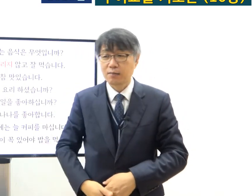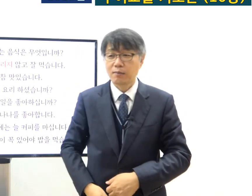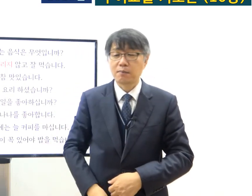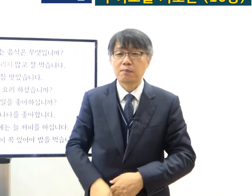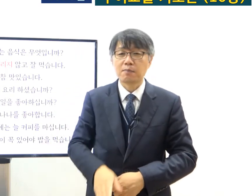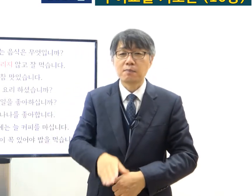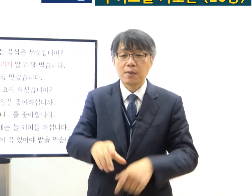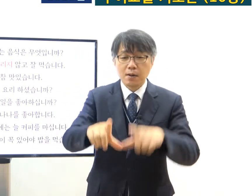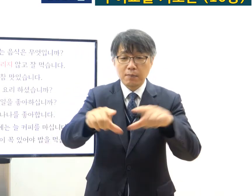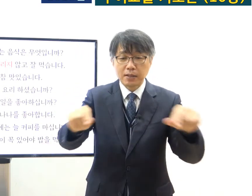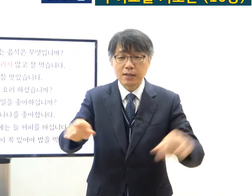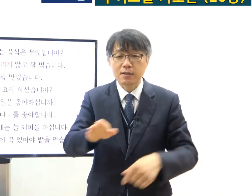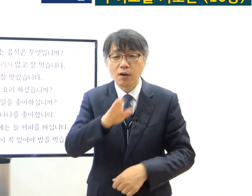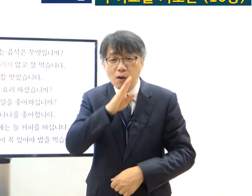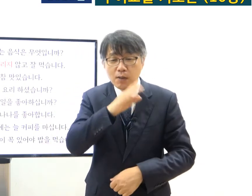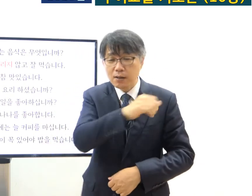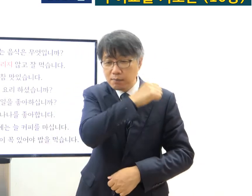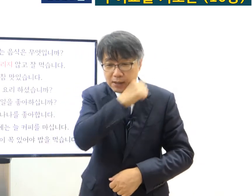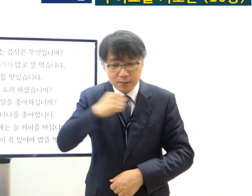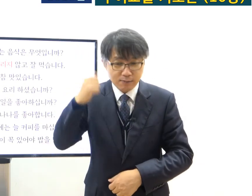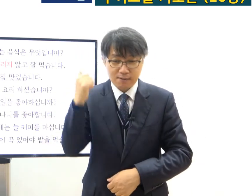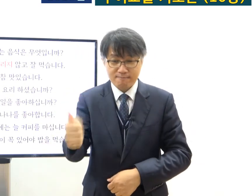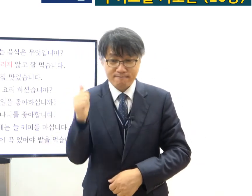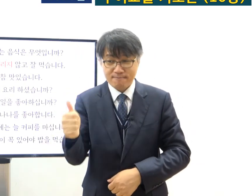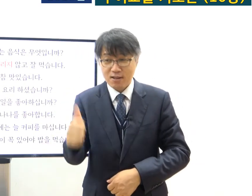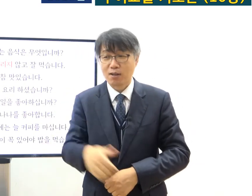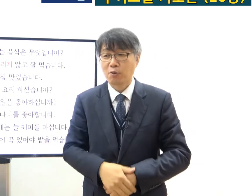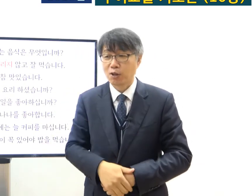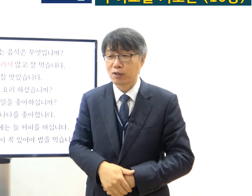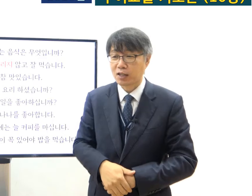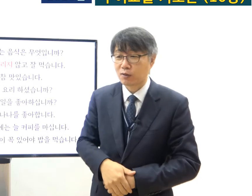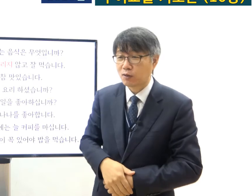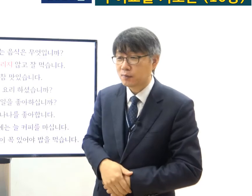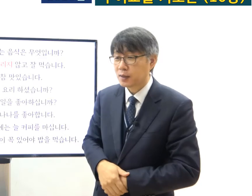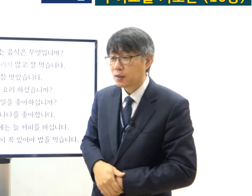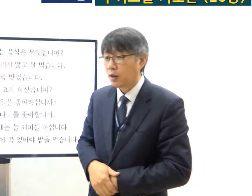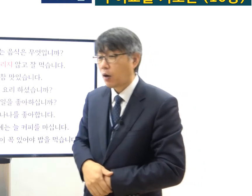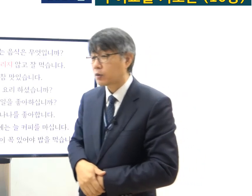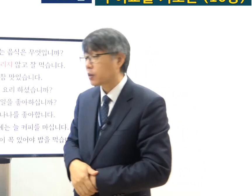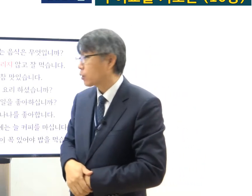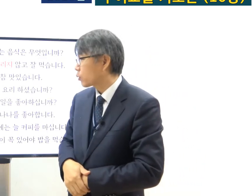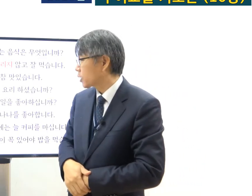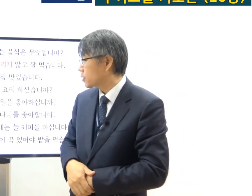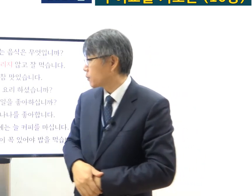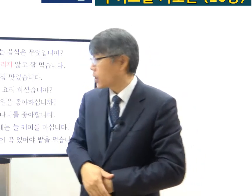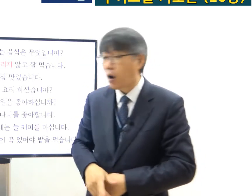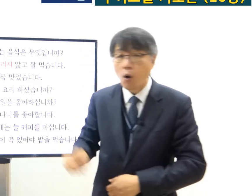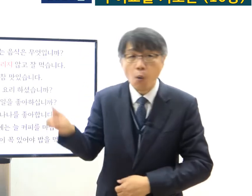아니면 반찬이 정말 맛있습니다. 이렇게 표현해도 되겠죠. 어떻게 요리하셨습니까?